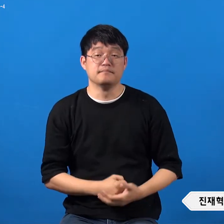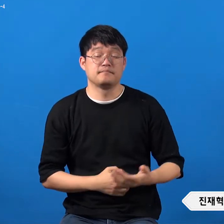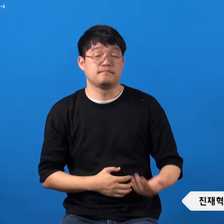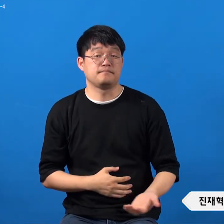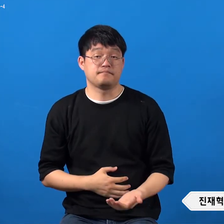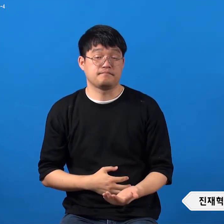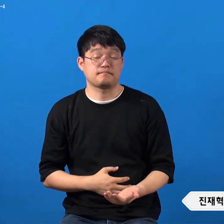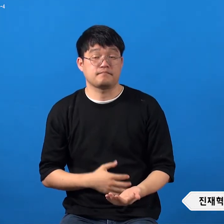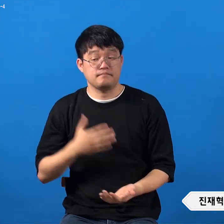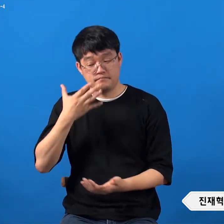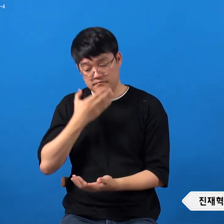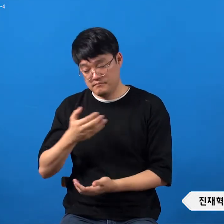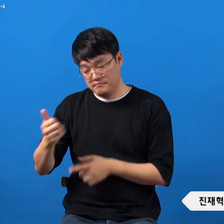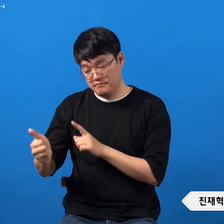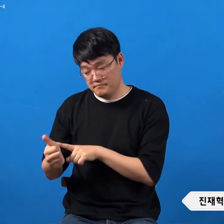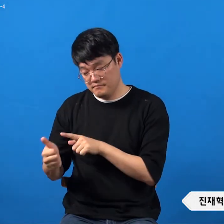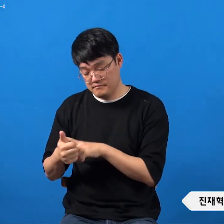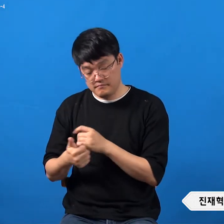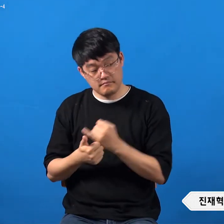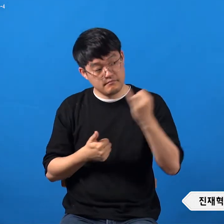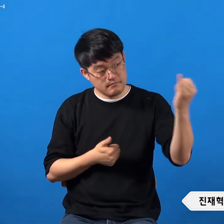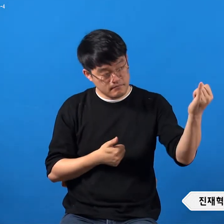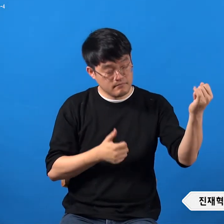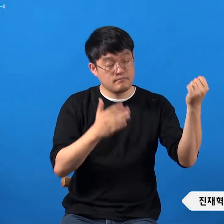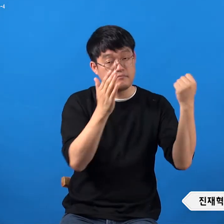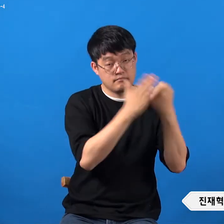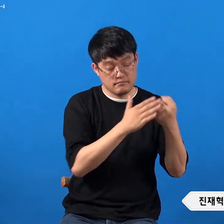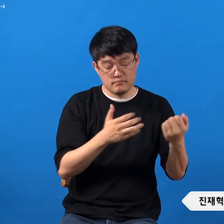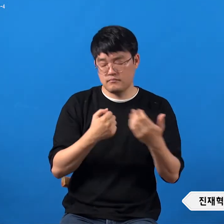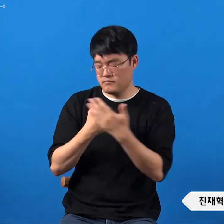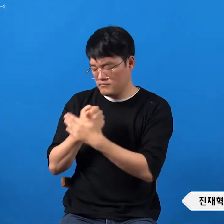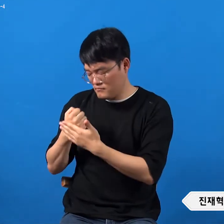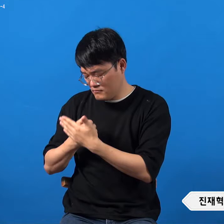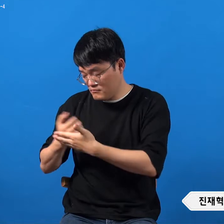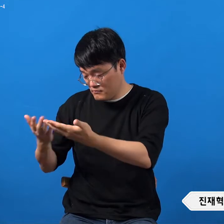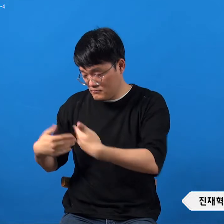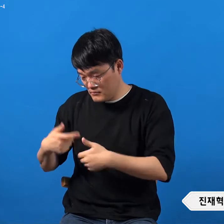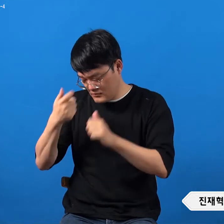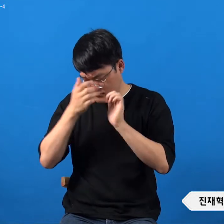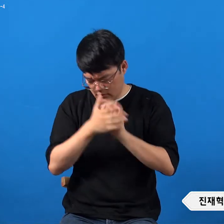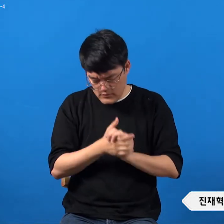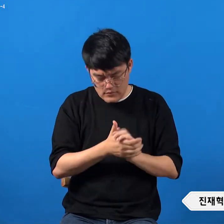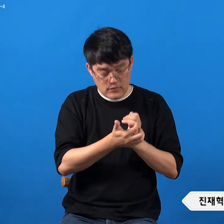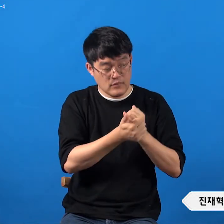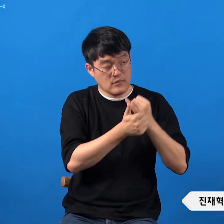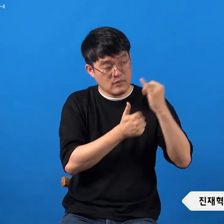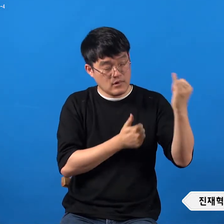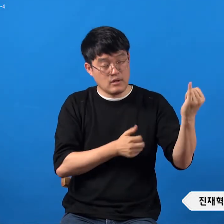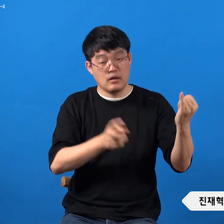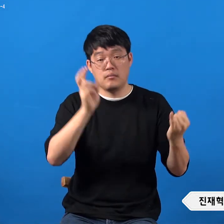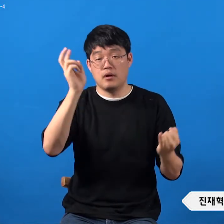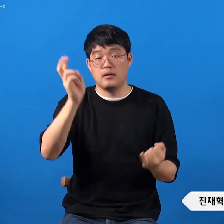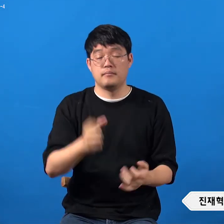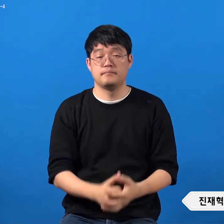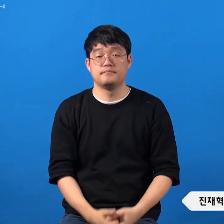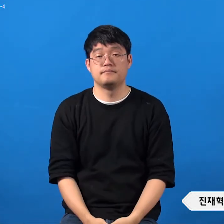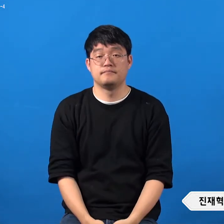아브라함은 사라의 영고로 하나님의 은혜를 입습니다. 기도하는 아내였을